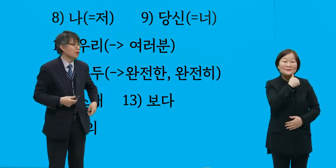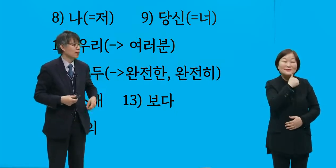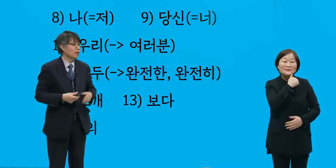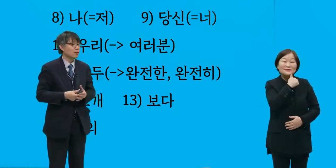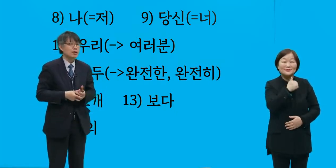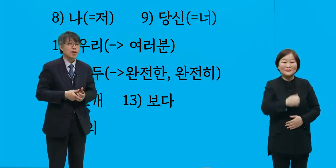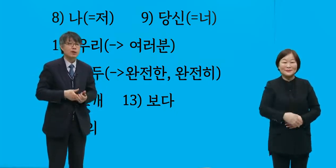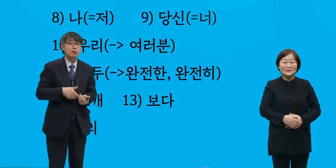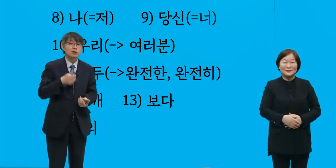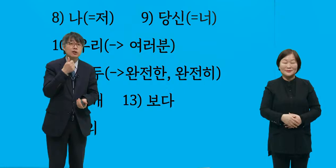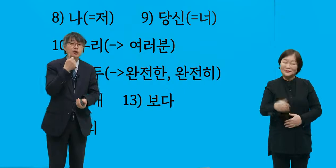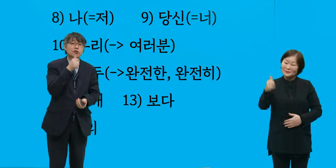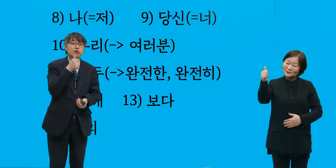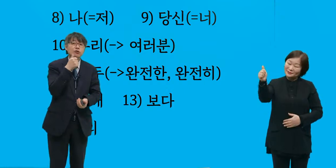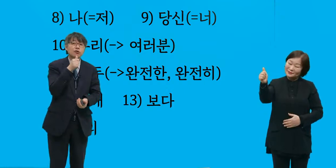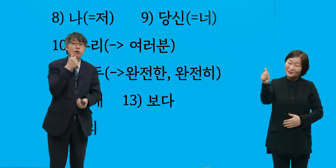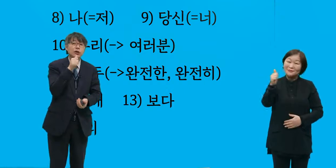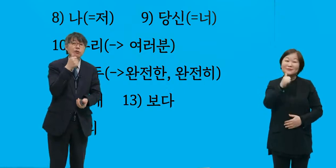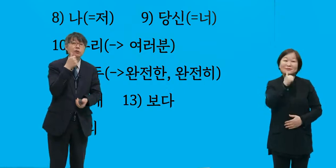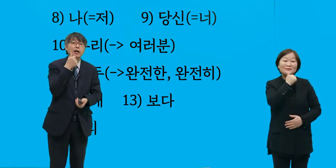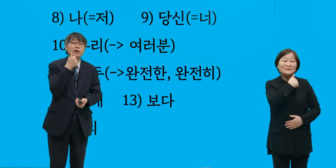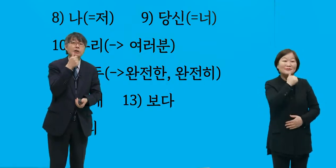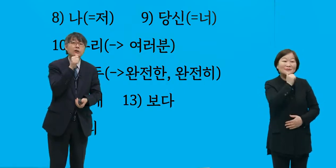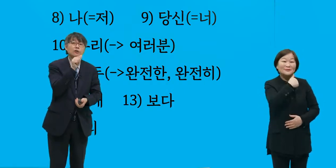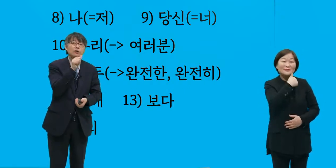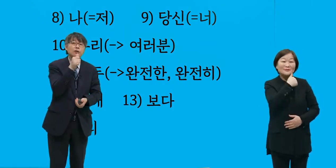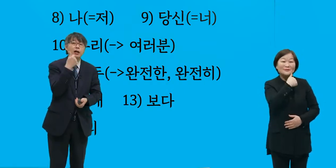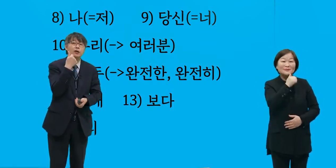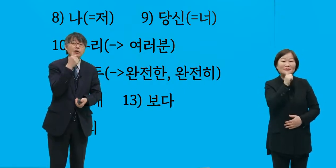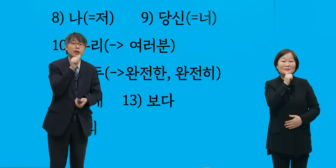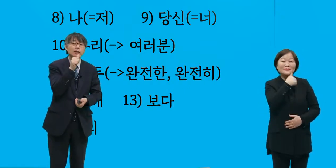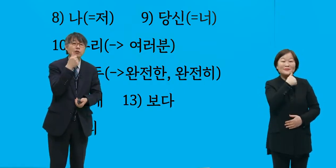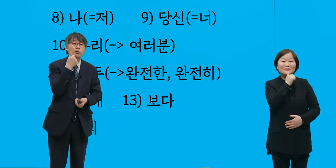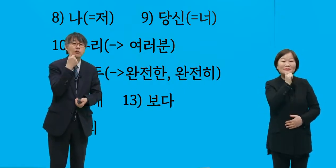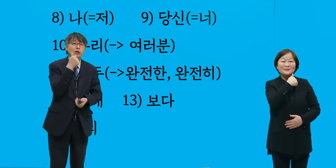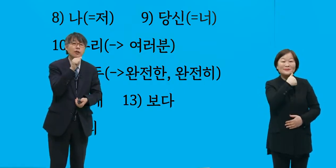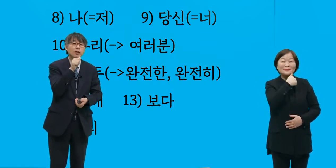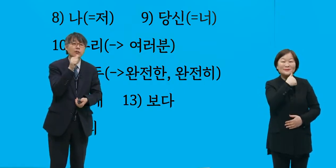텐데 자, 턱 밑에서 이렇게 자 살짝 돌려주신다고 생각하면